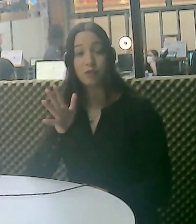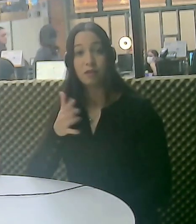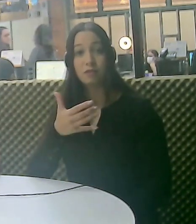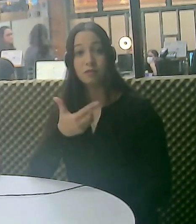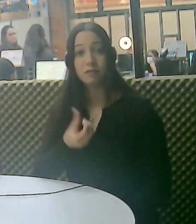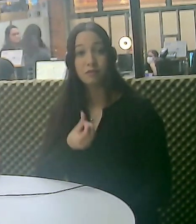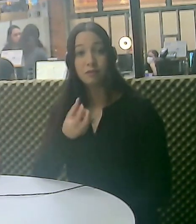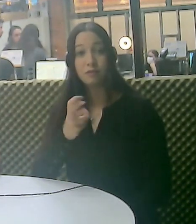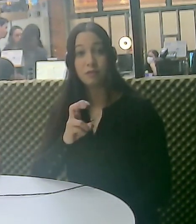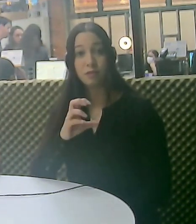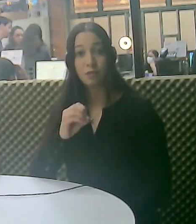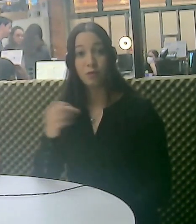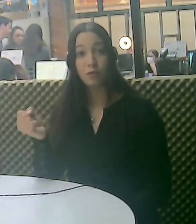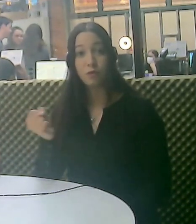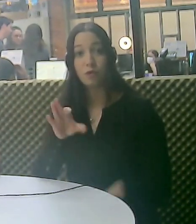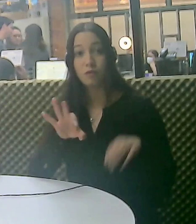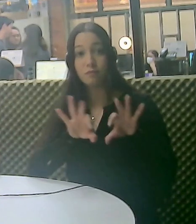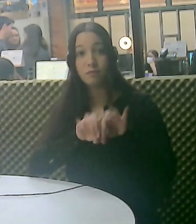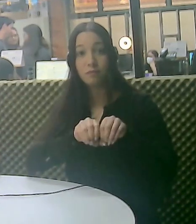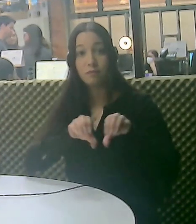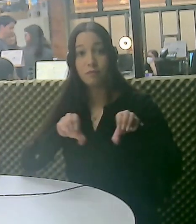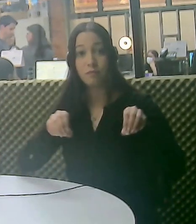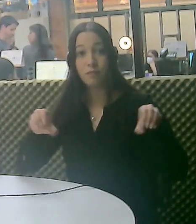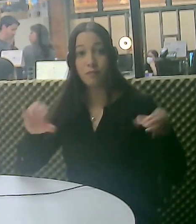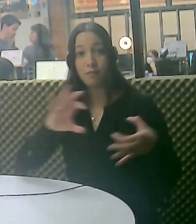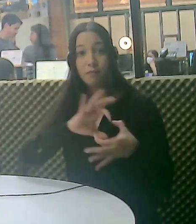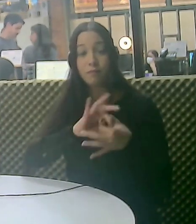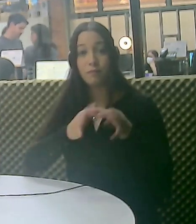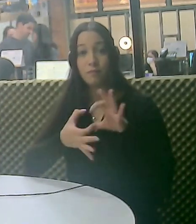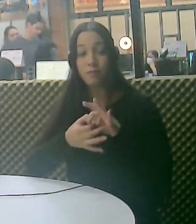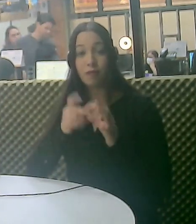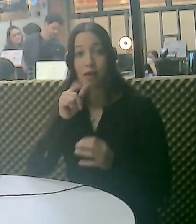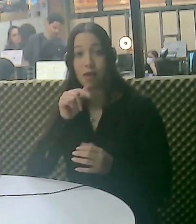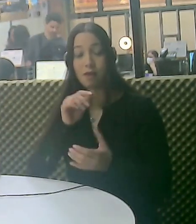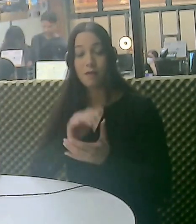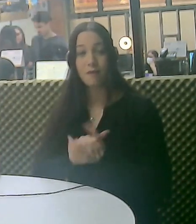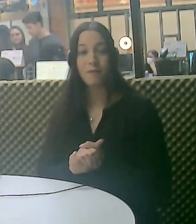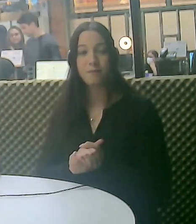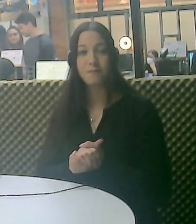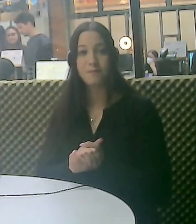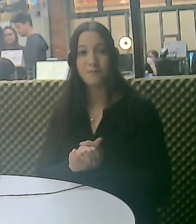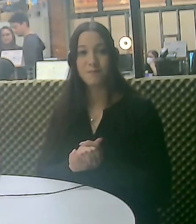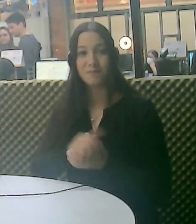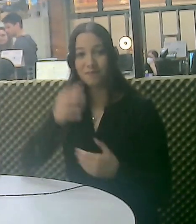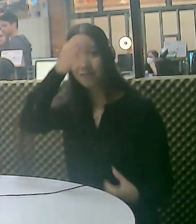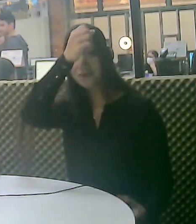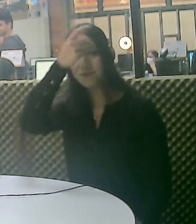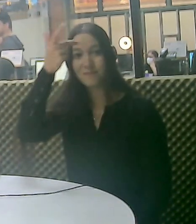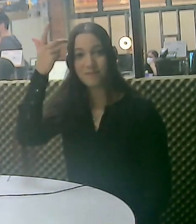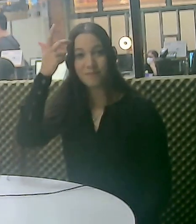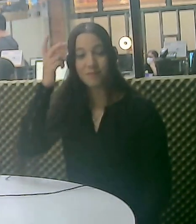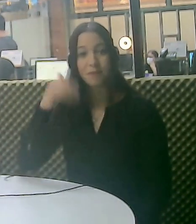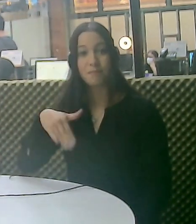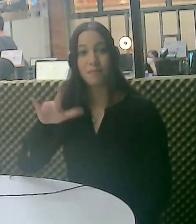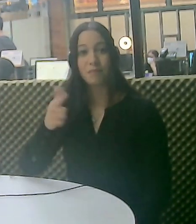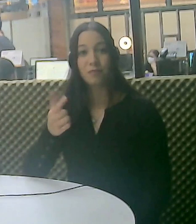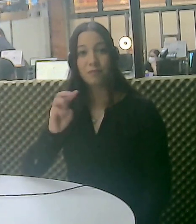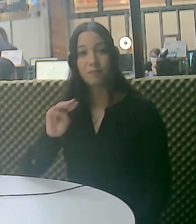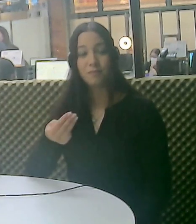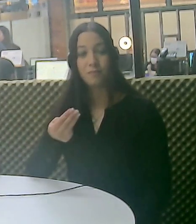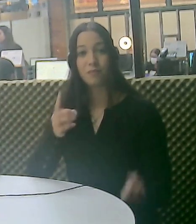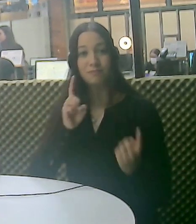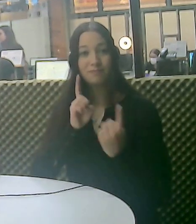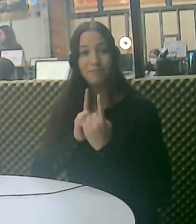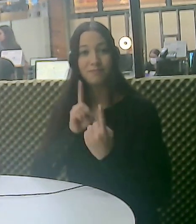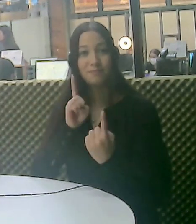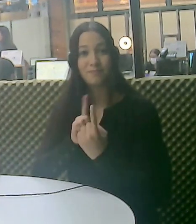650 metros de nova adutora de interligação do anel hidráulico. Prefeitura realizou mais de 2 milhões de